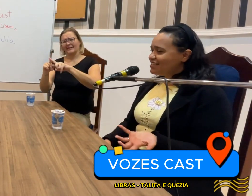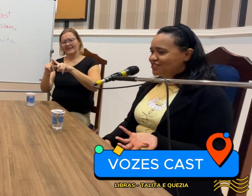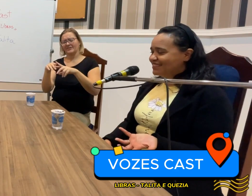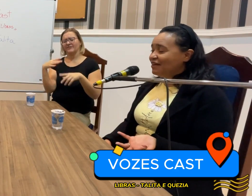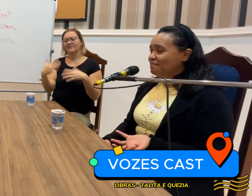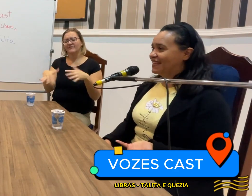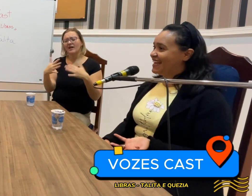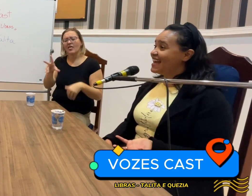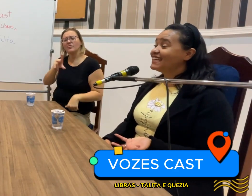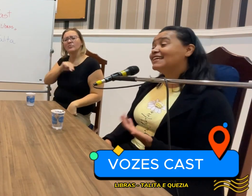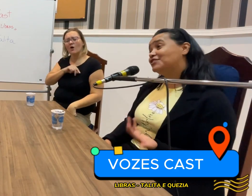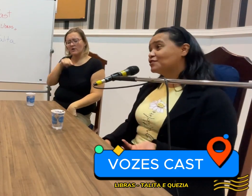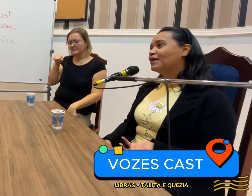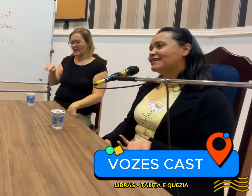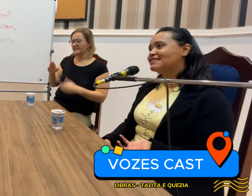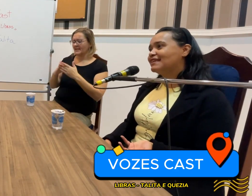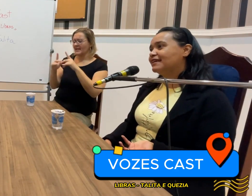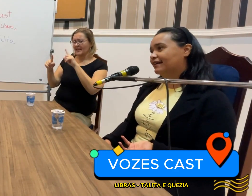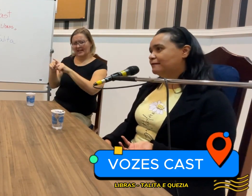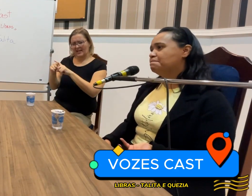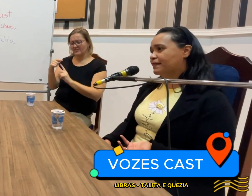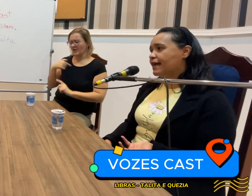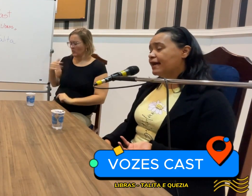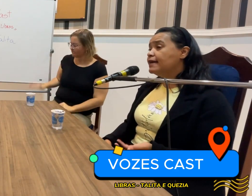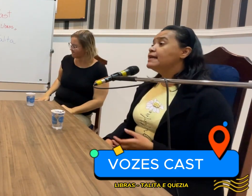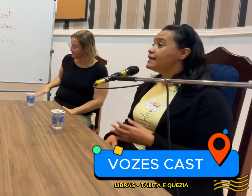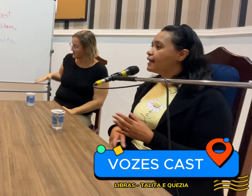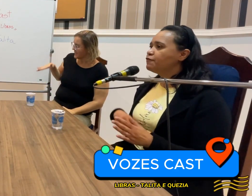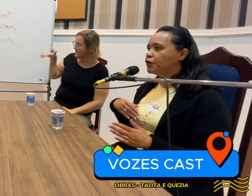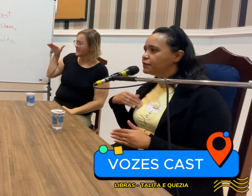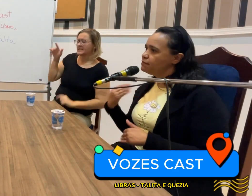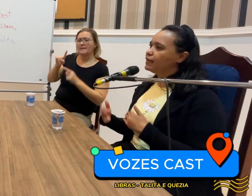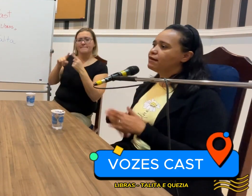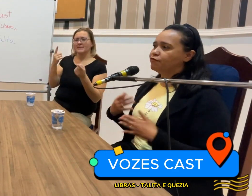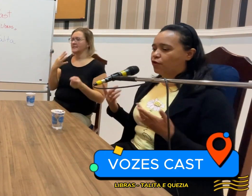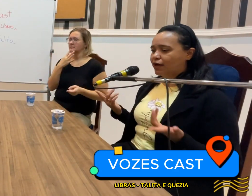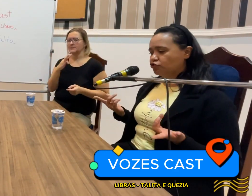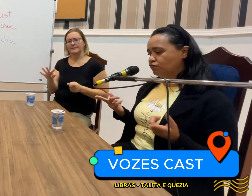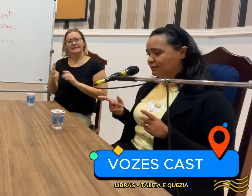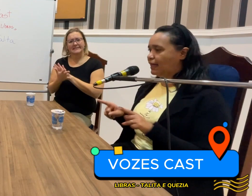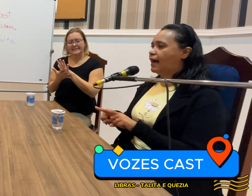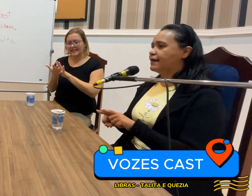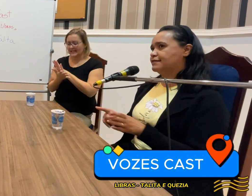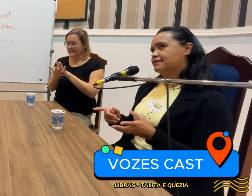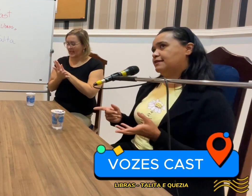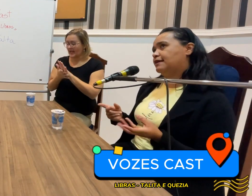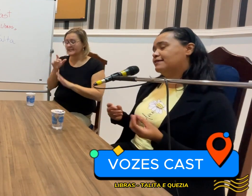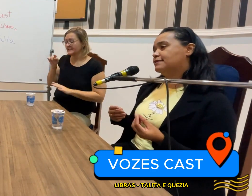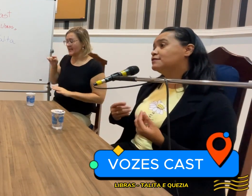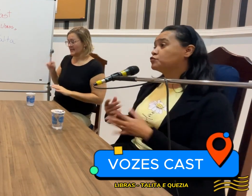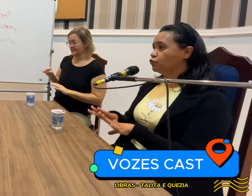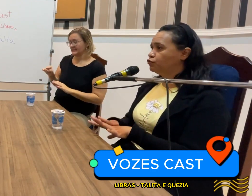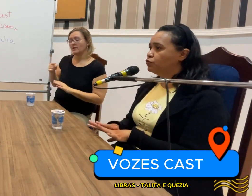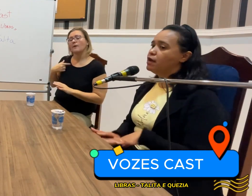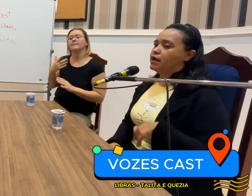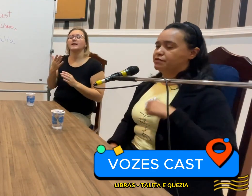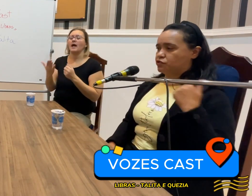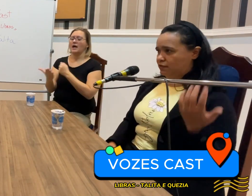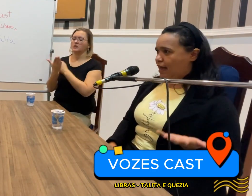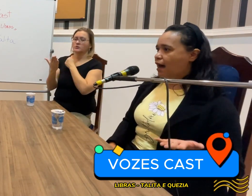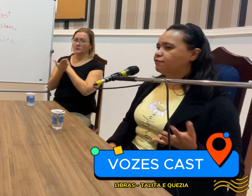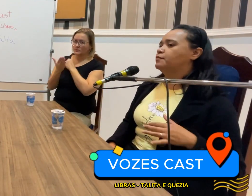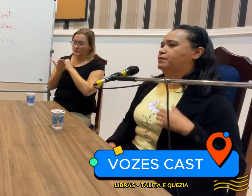igreja desde tão pequena e desconhecia. Que incrível. Né? E aí foi o que me levou a juntar esse estudo.